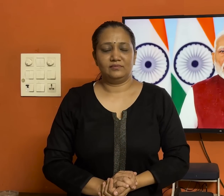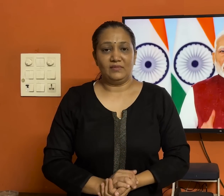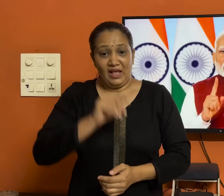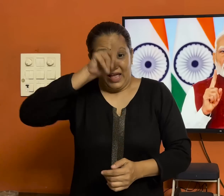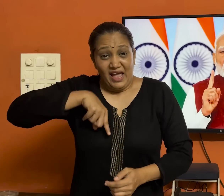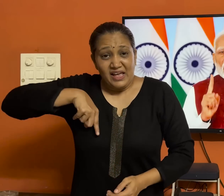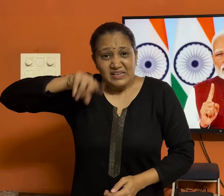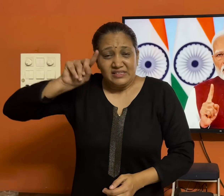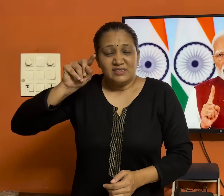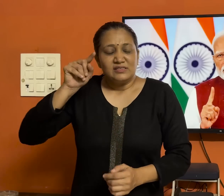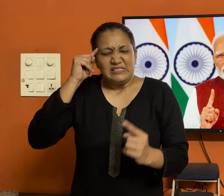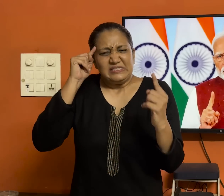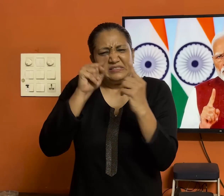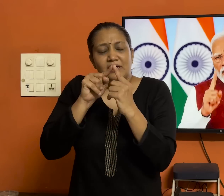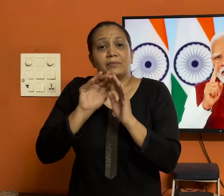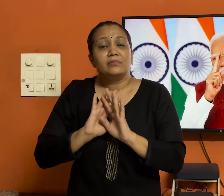भारत का मत